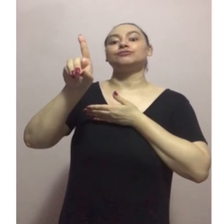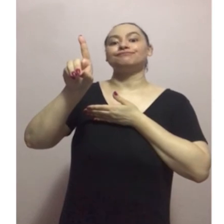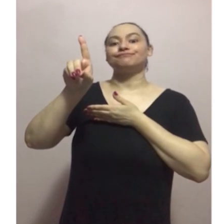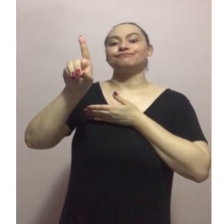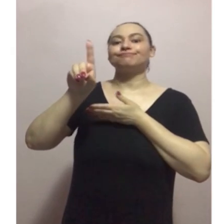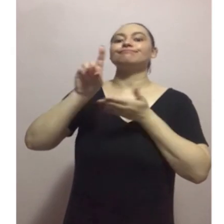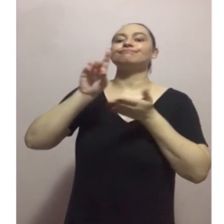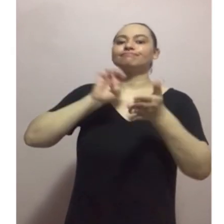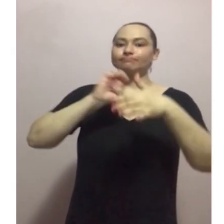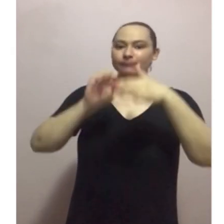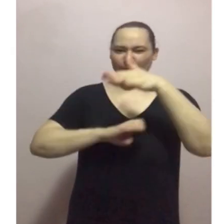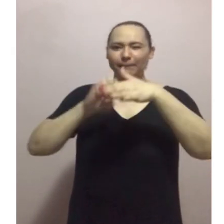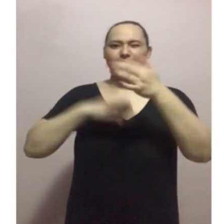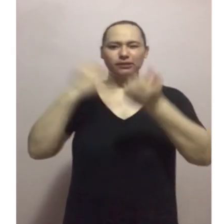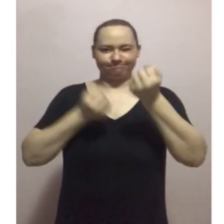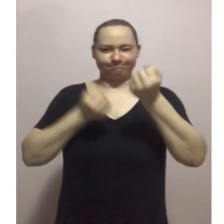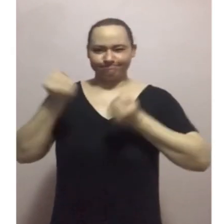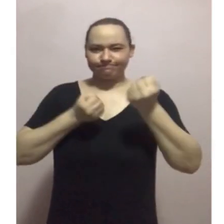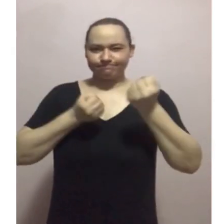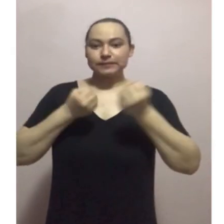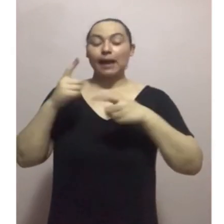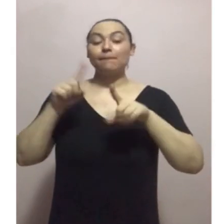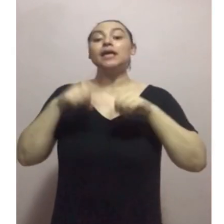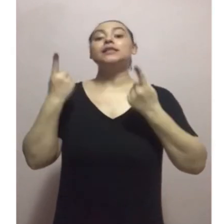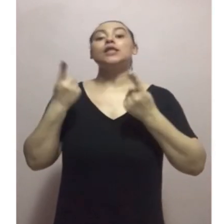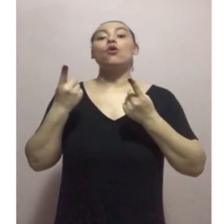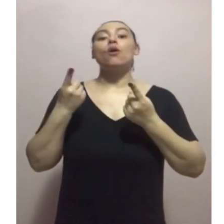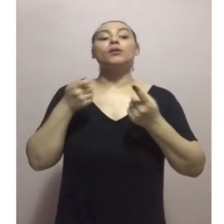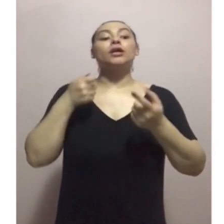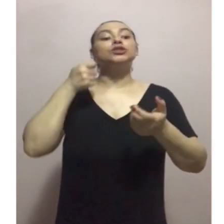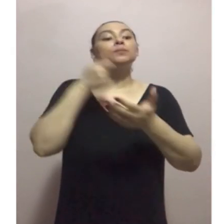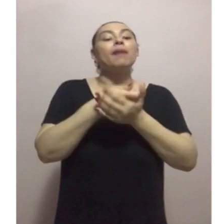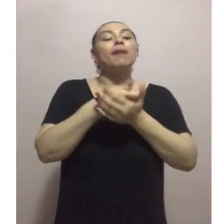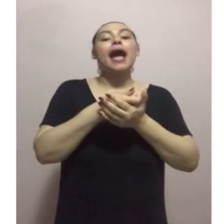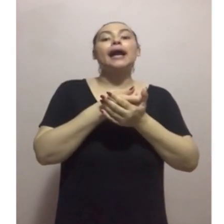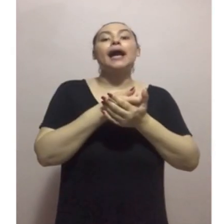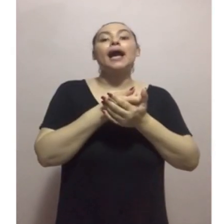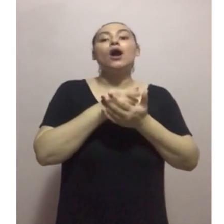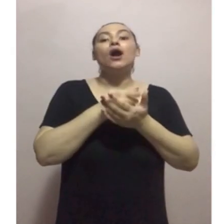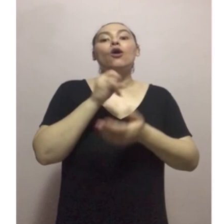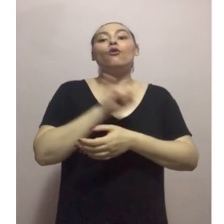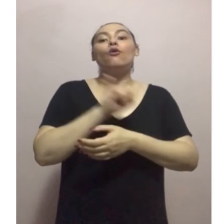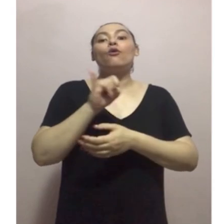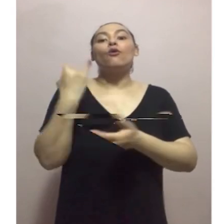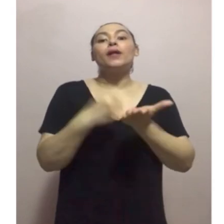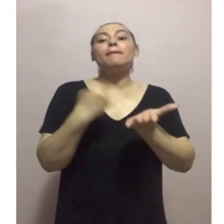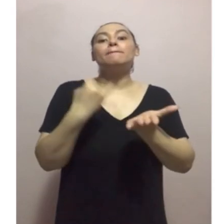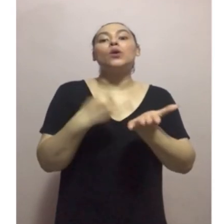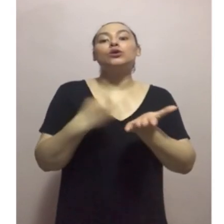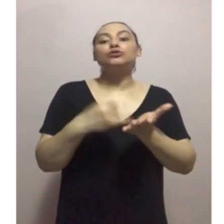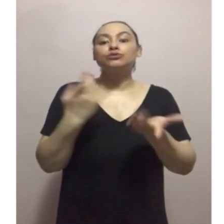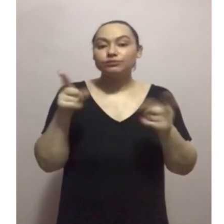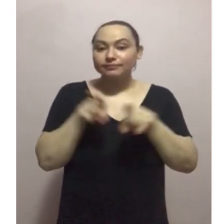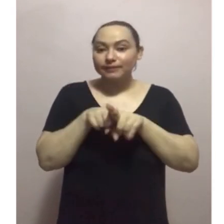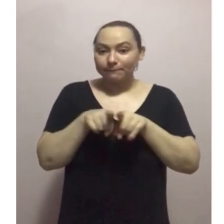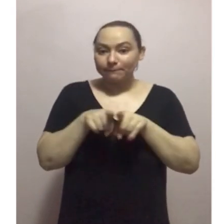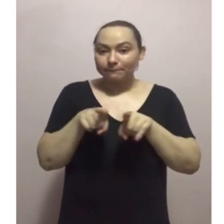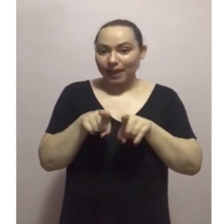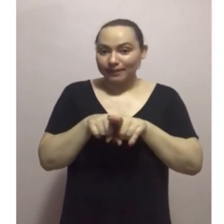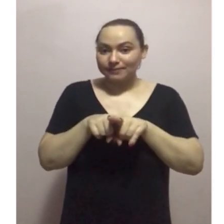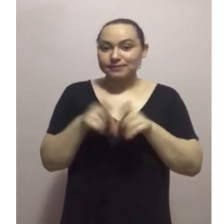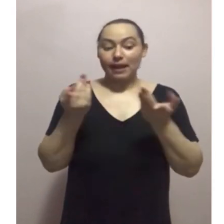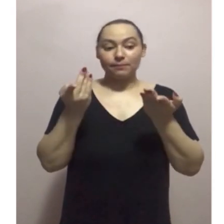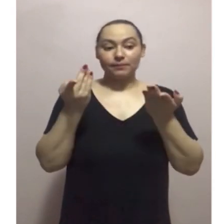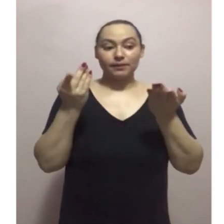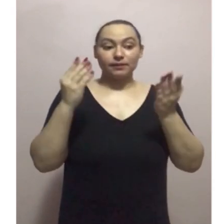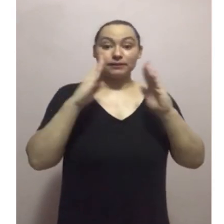a gente gera trabalho, de como a gente paga imposto e de como o nosso setor, além de ser o braço afetivo das pessoas, porque